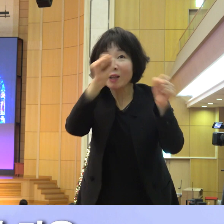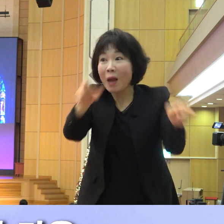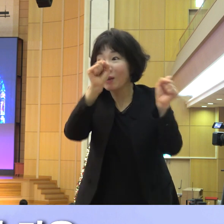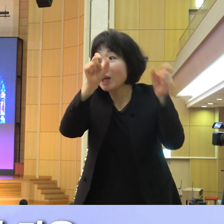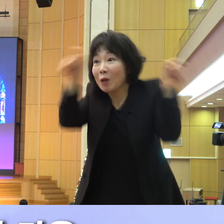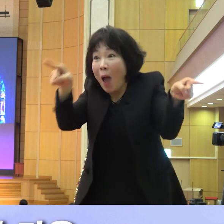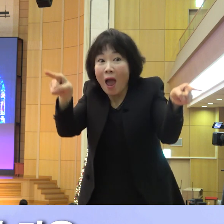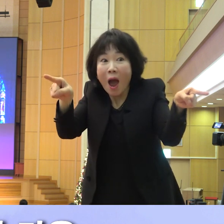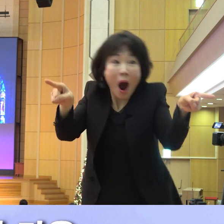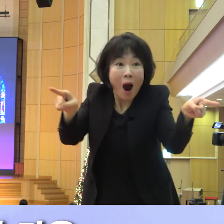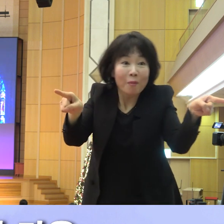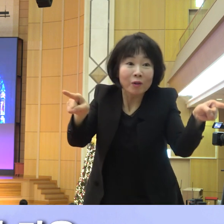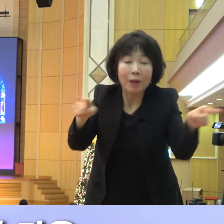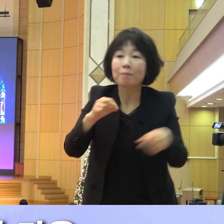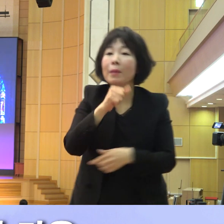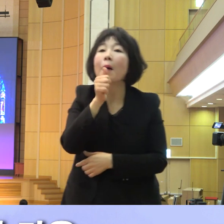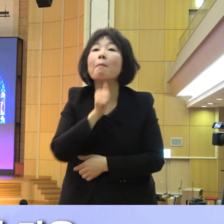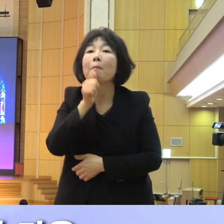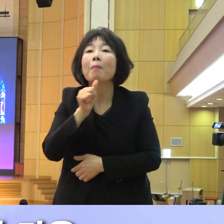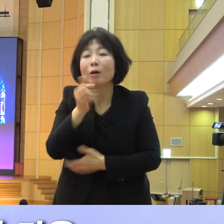그릇으로 장자의 명목을 사고,